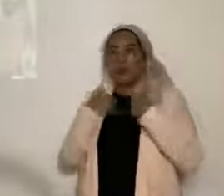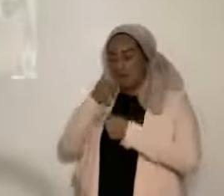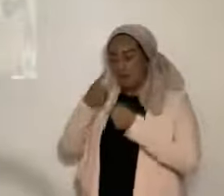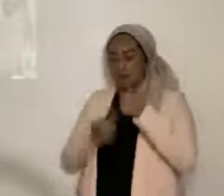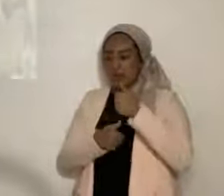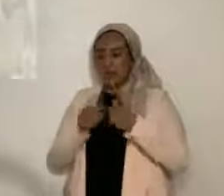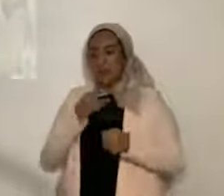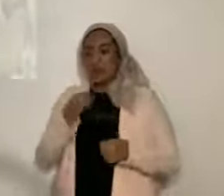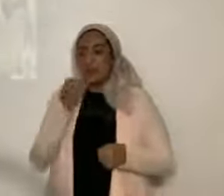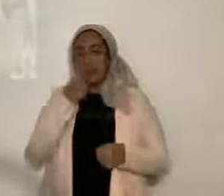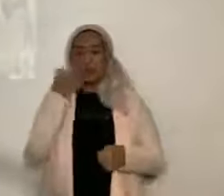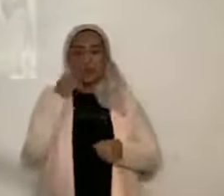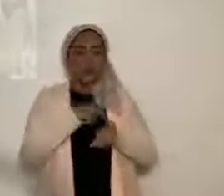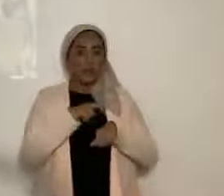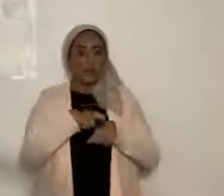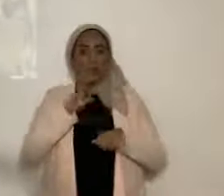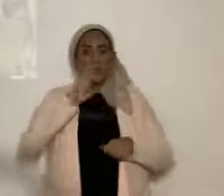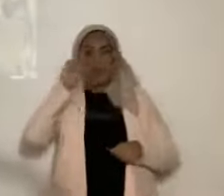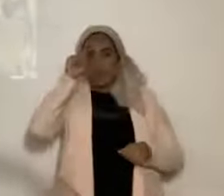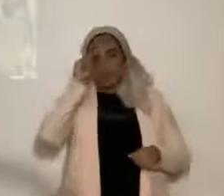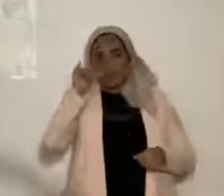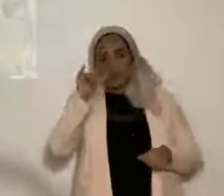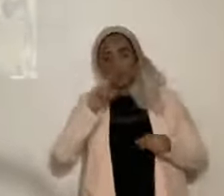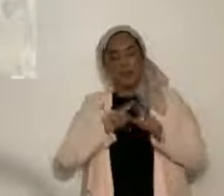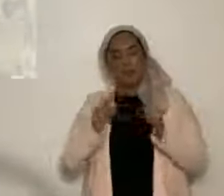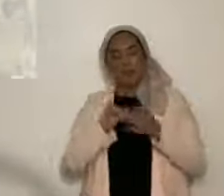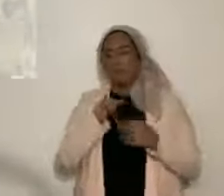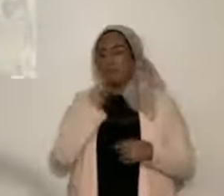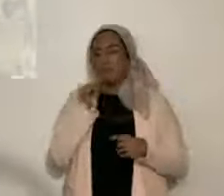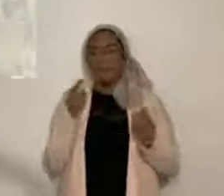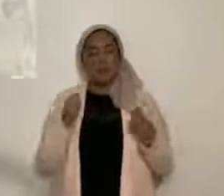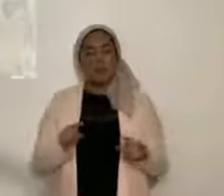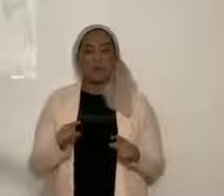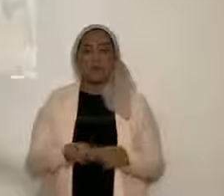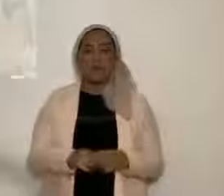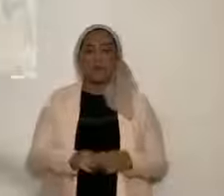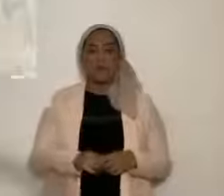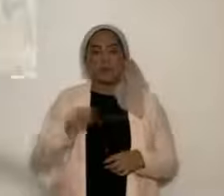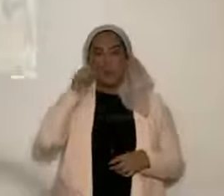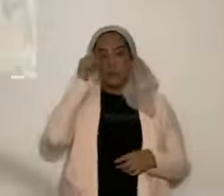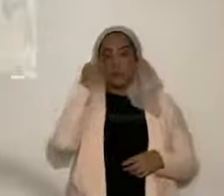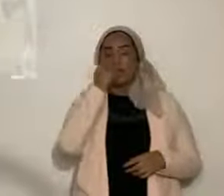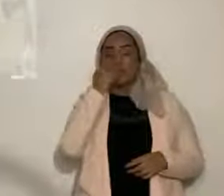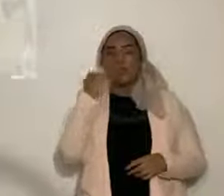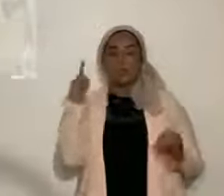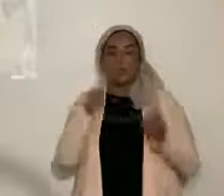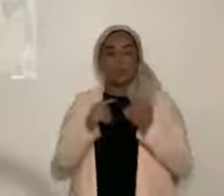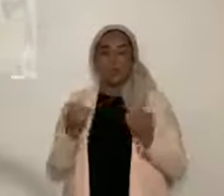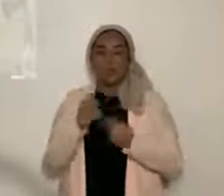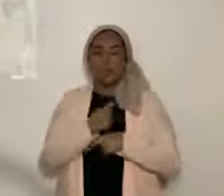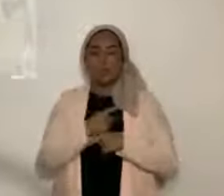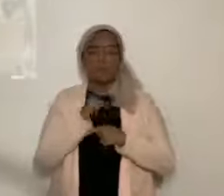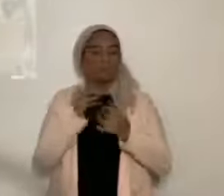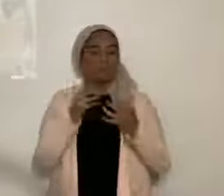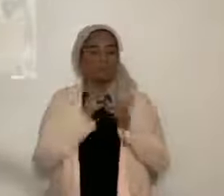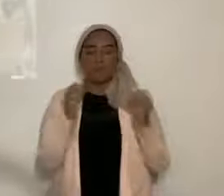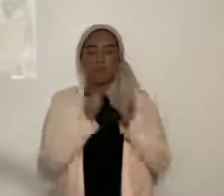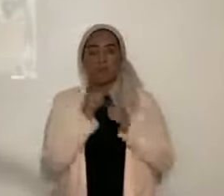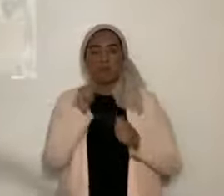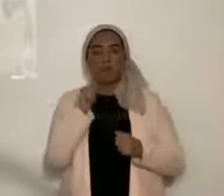sometido y el tiempo de ellos sería para siempre. Pero eso no sucederá, porque Israel hasta ahorita no quiere nada con la Torah. ¿Y